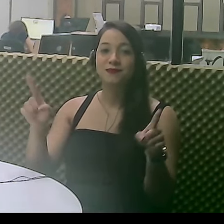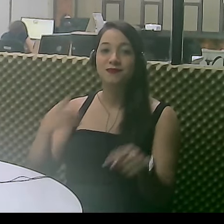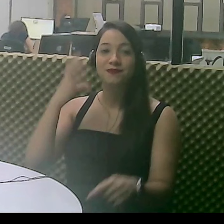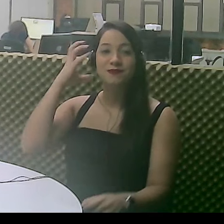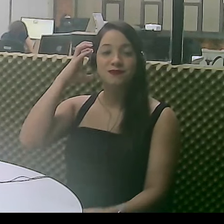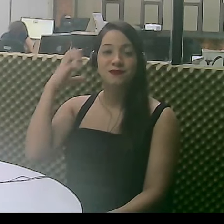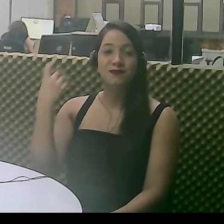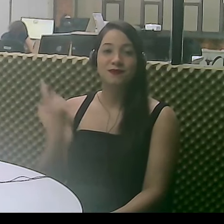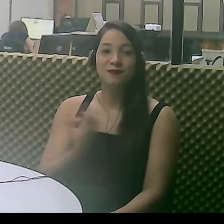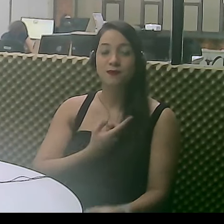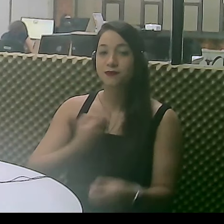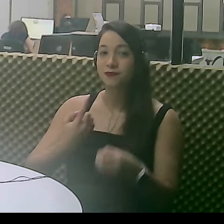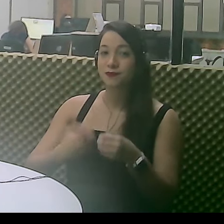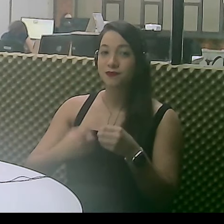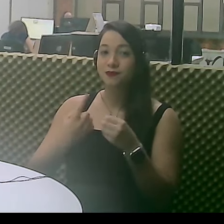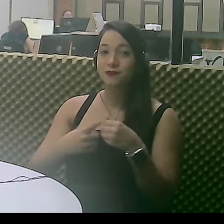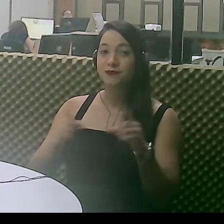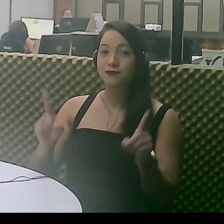destaques